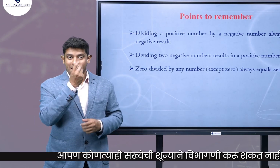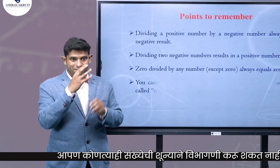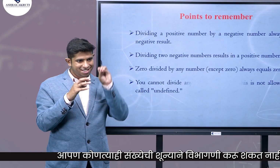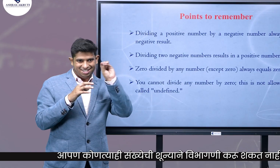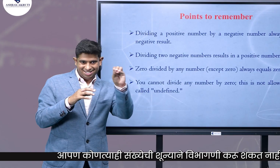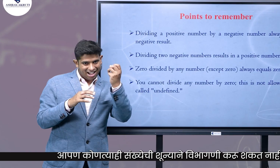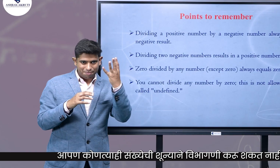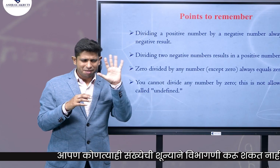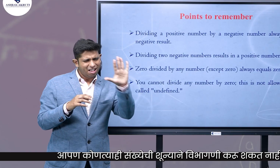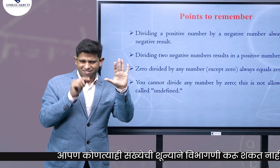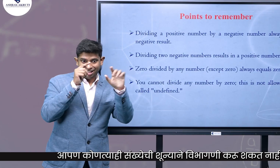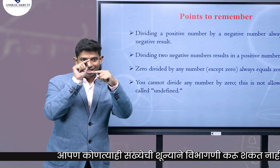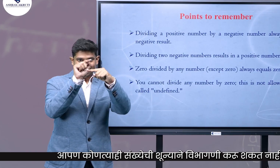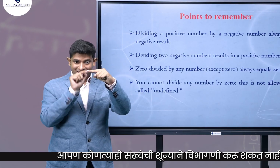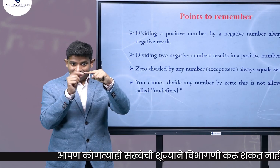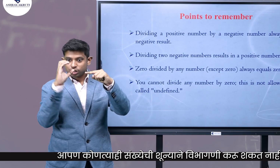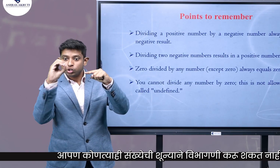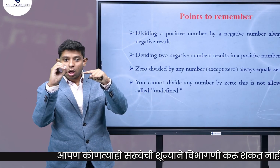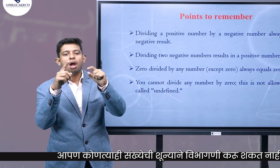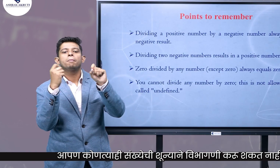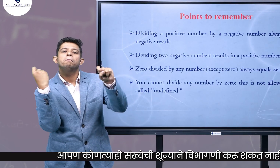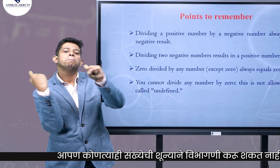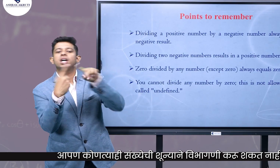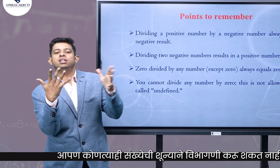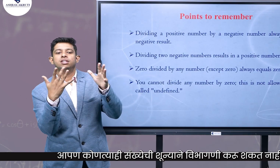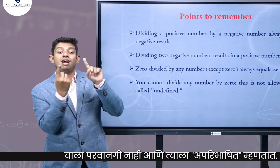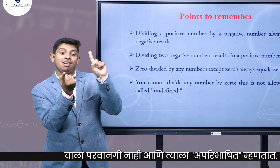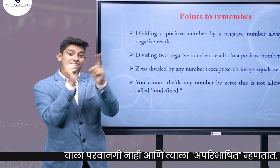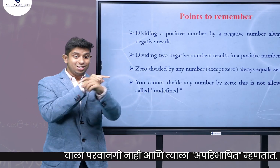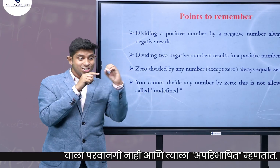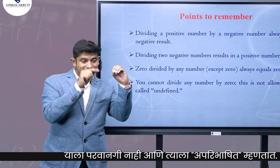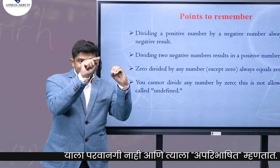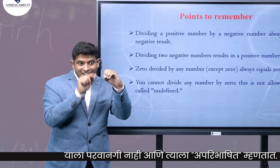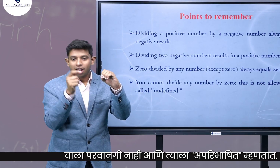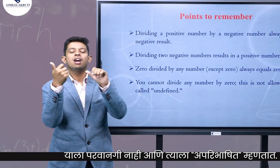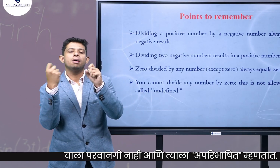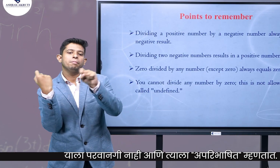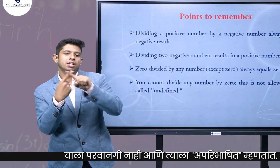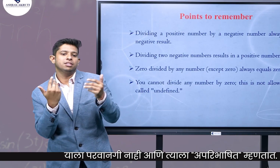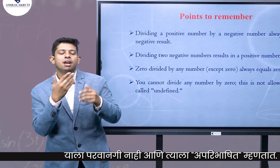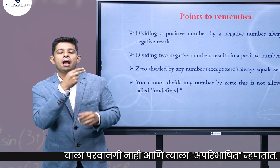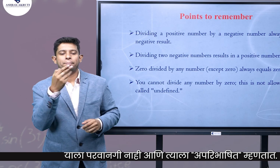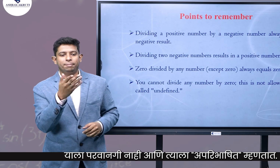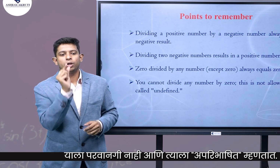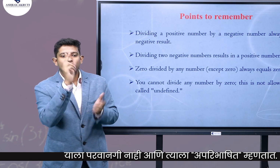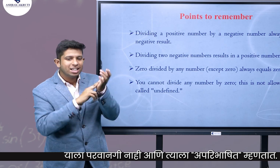आपण कोणत्याही संख्येचे शून्याने विभागणी करू शकत नाही, याला परवानगी नाही आणि त्याला अपरिभाषित म्हणतात.